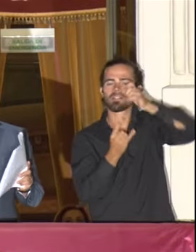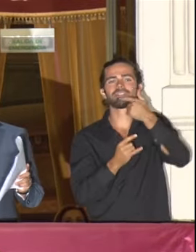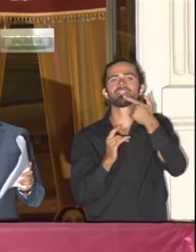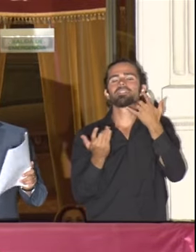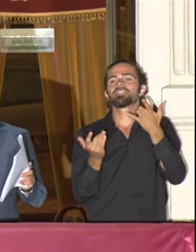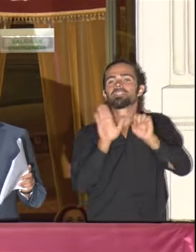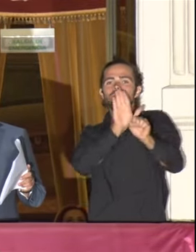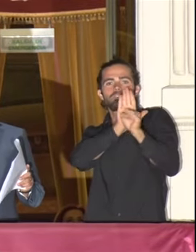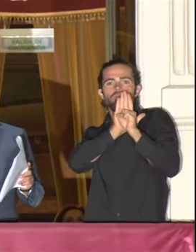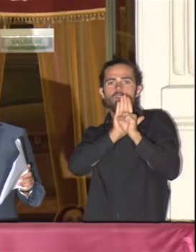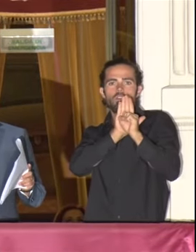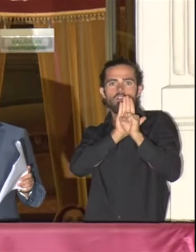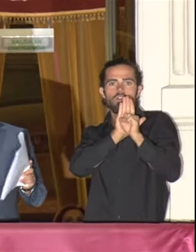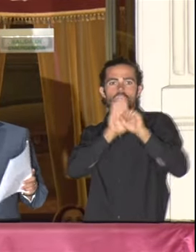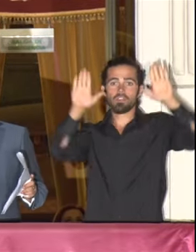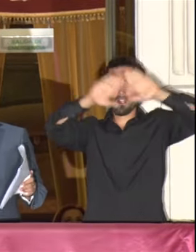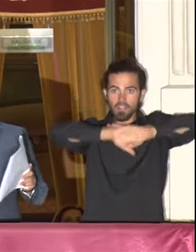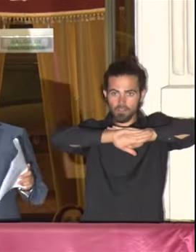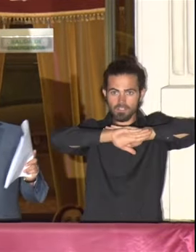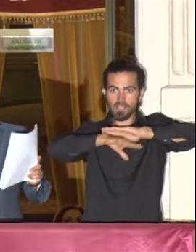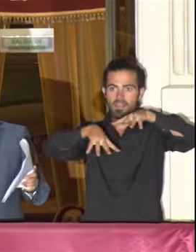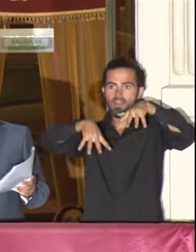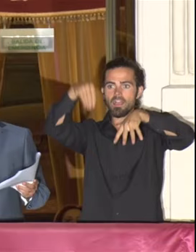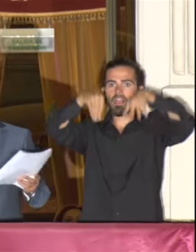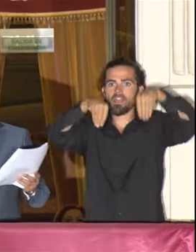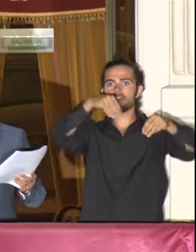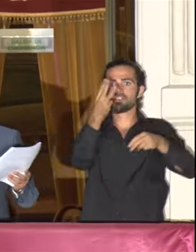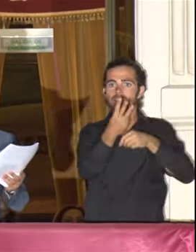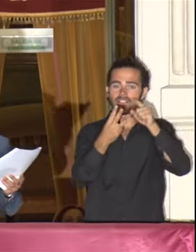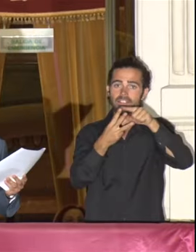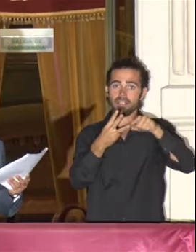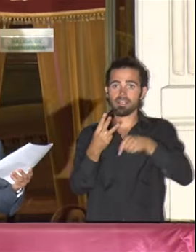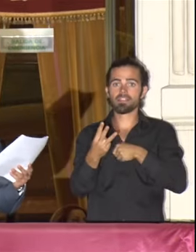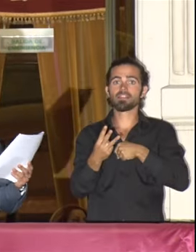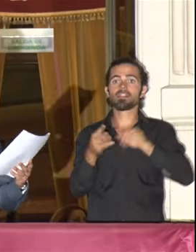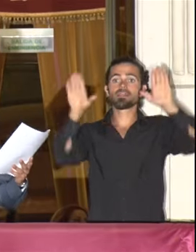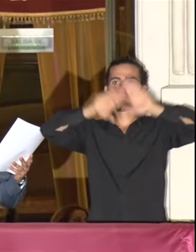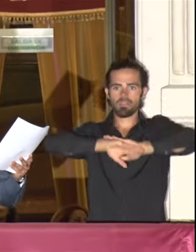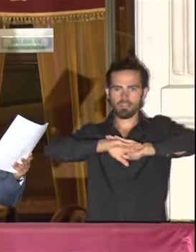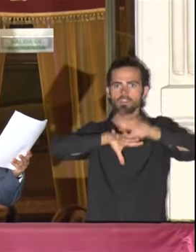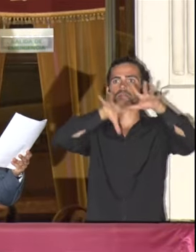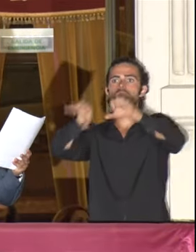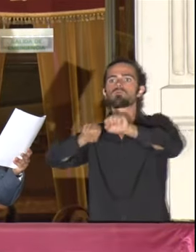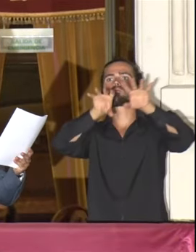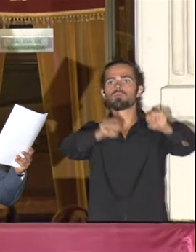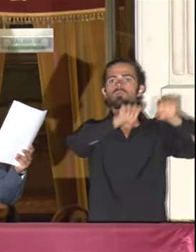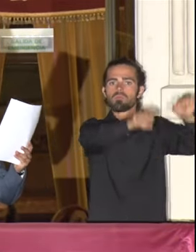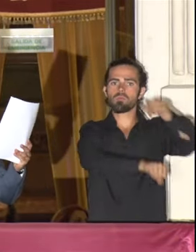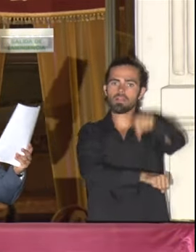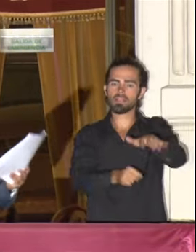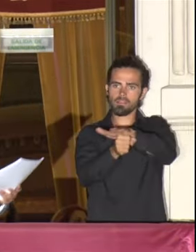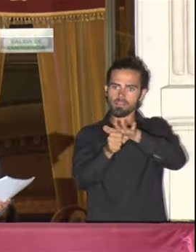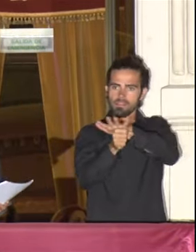noche. Esos tres castillos que se tomaron en la provincia de noche. Y así lo dijo mi